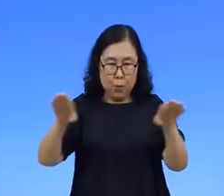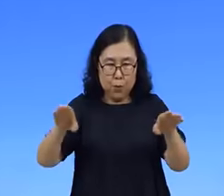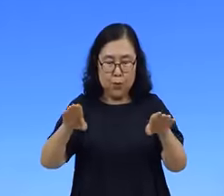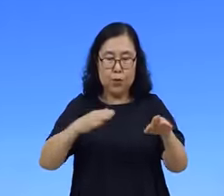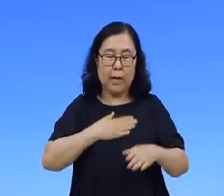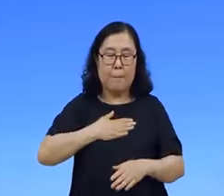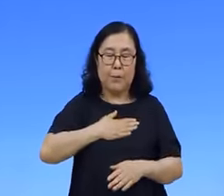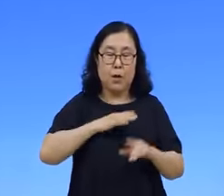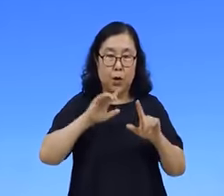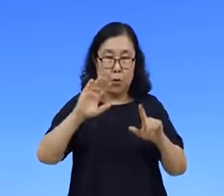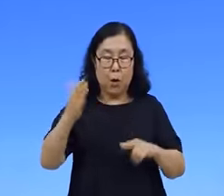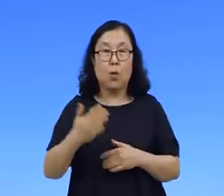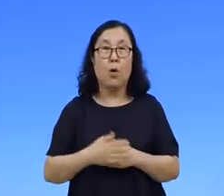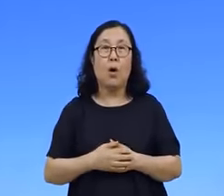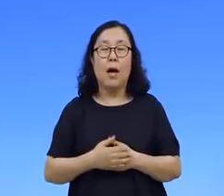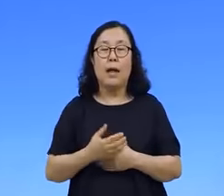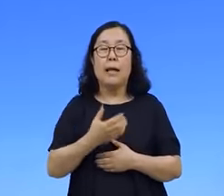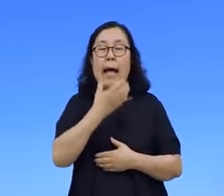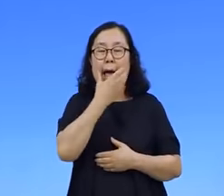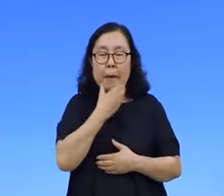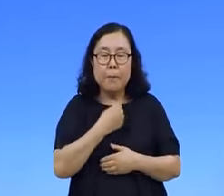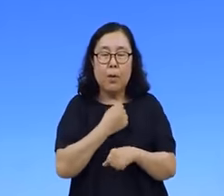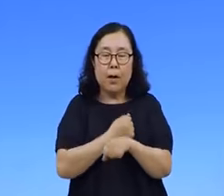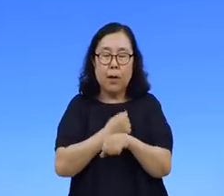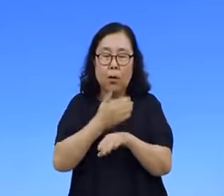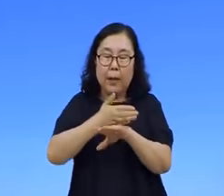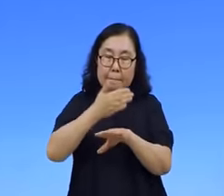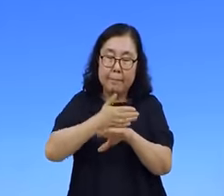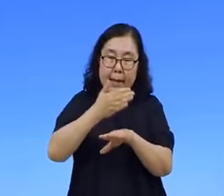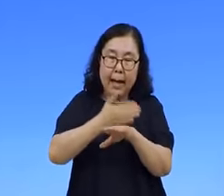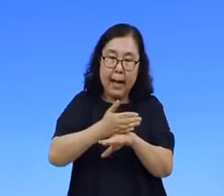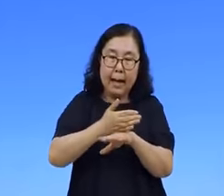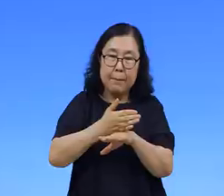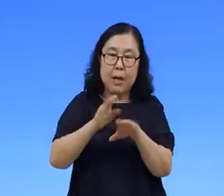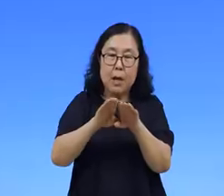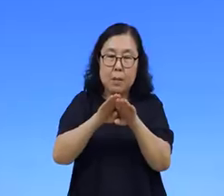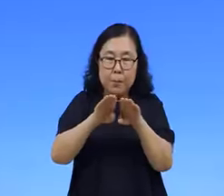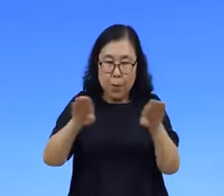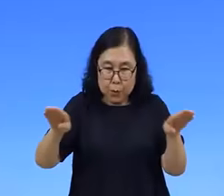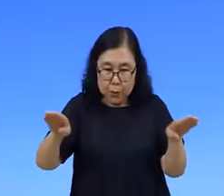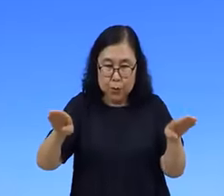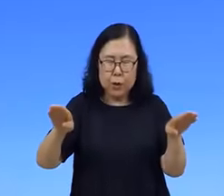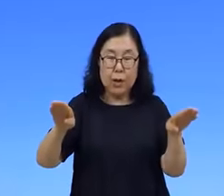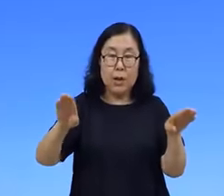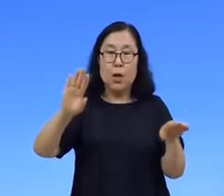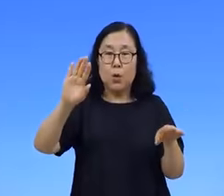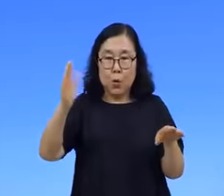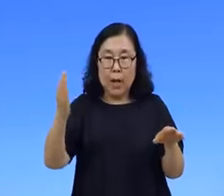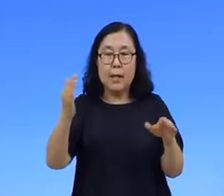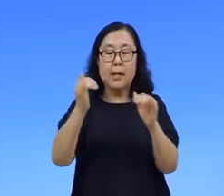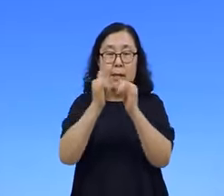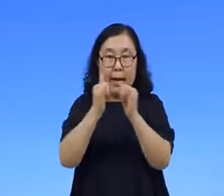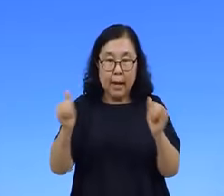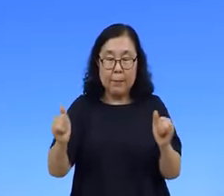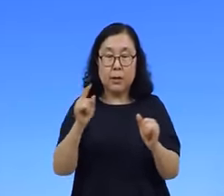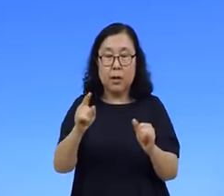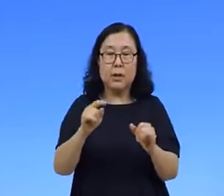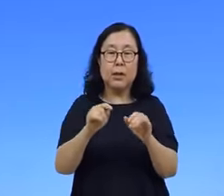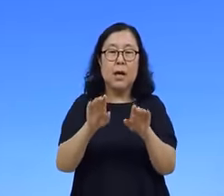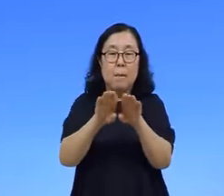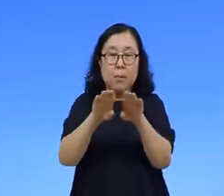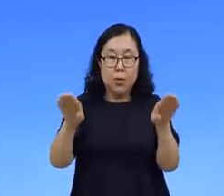잡고, 행복하고 감사해하며 지내온 분은 행복과 감사함이 표준 감정으로 자리